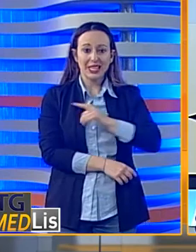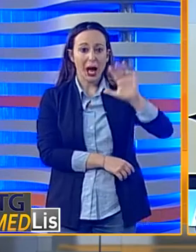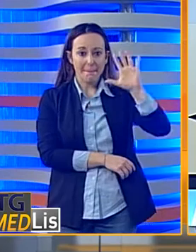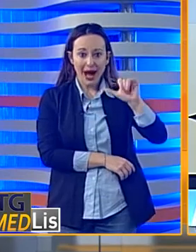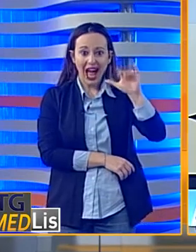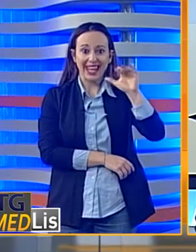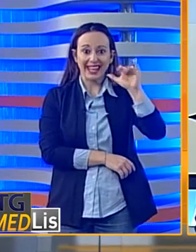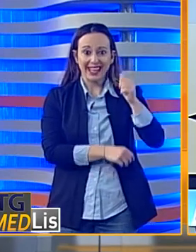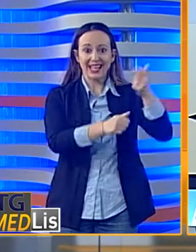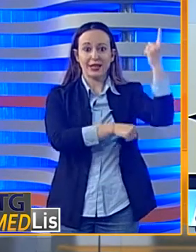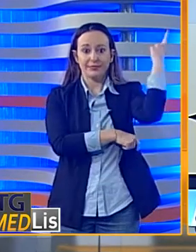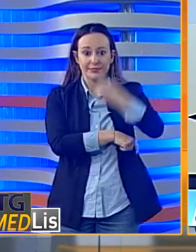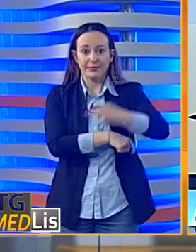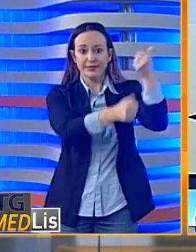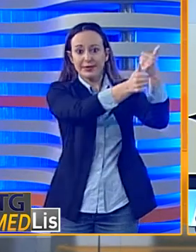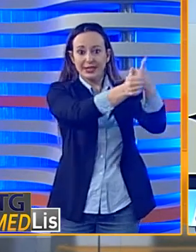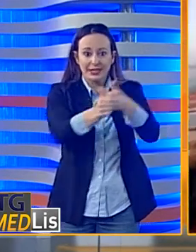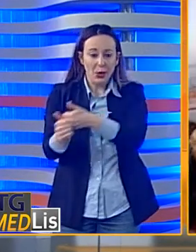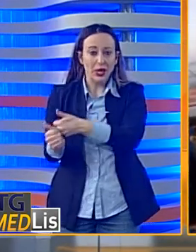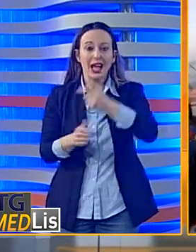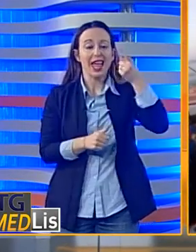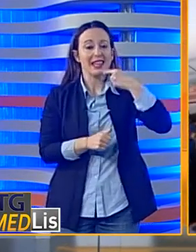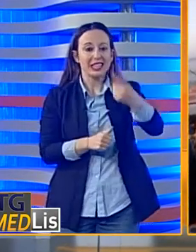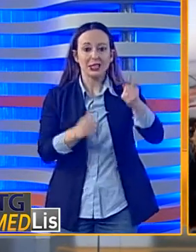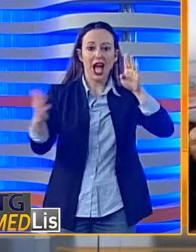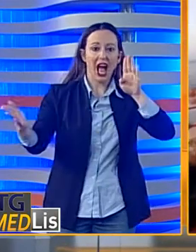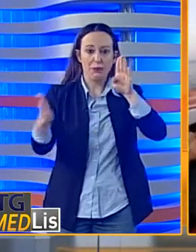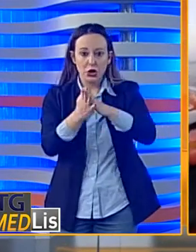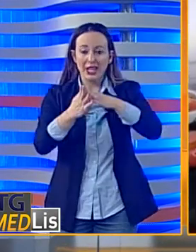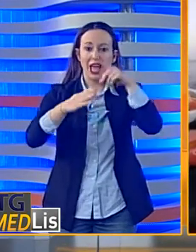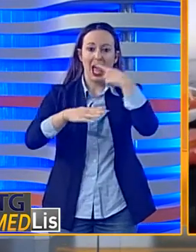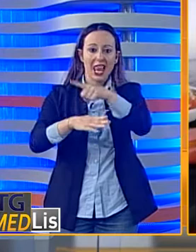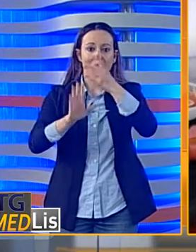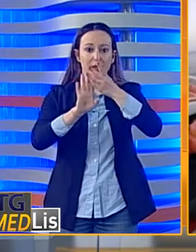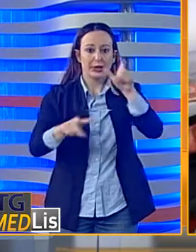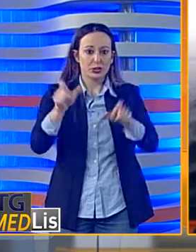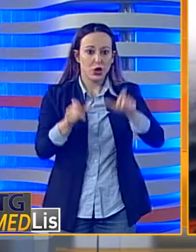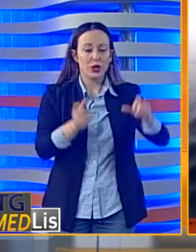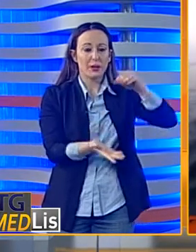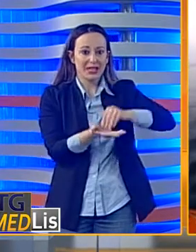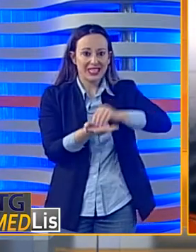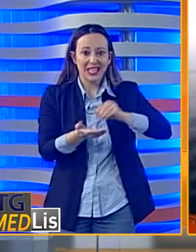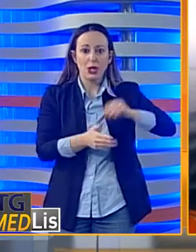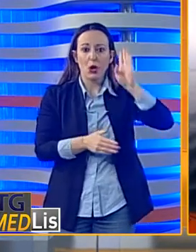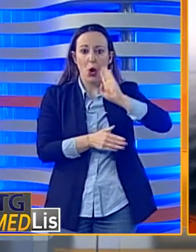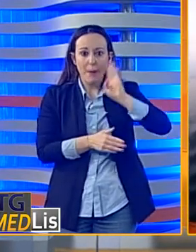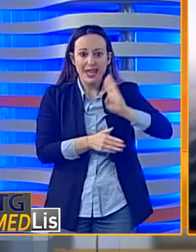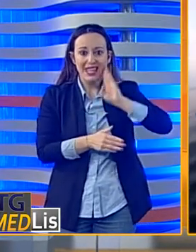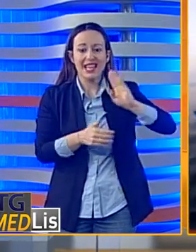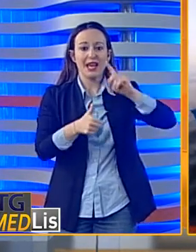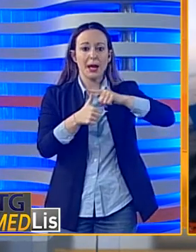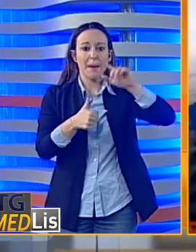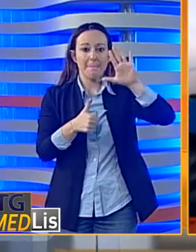Cambiamo adesso argomento, parliamo di migranti, perché la polizia di Bari ha eseguito un'ordinanza di custodia cautelare nei confronti